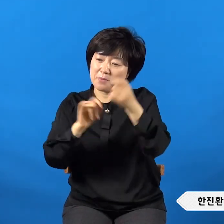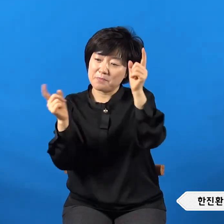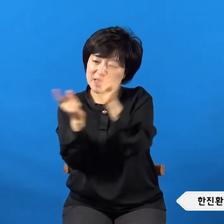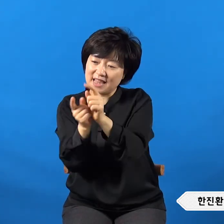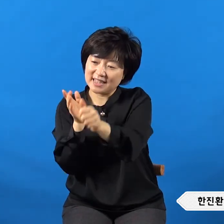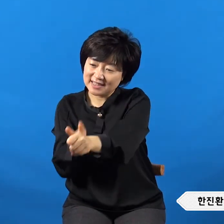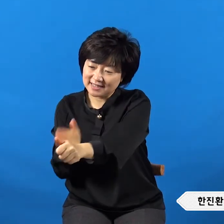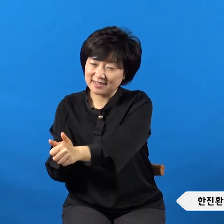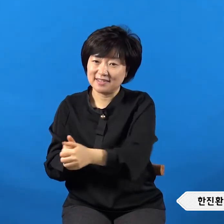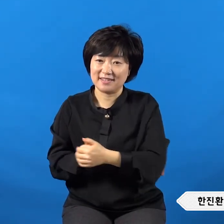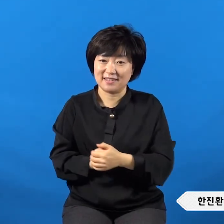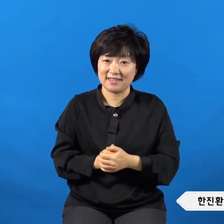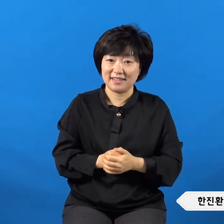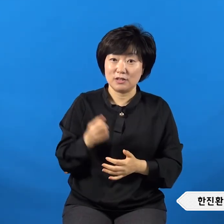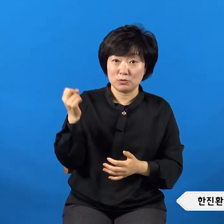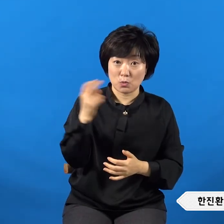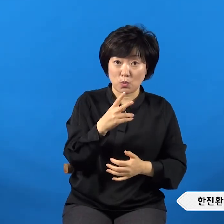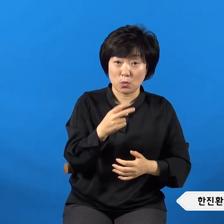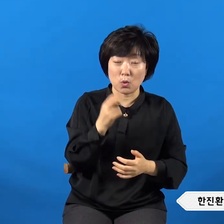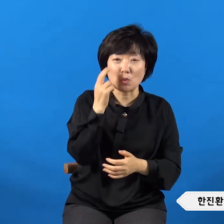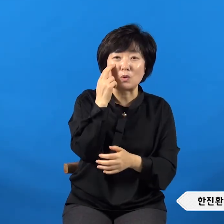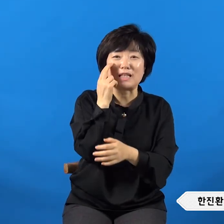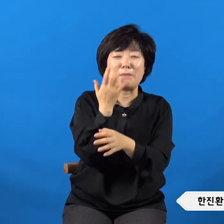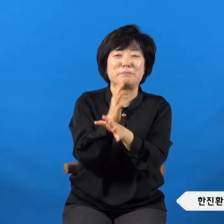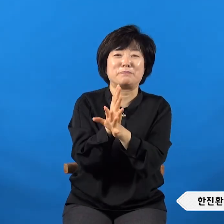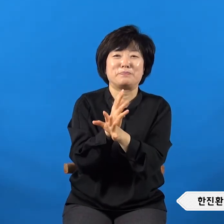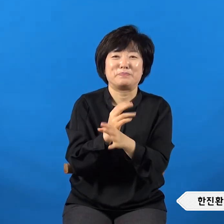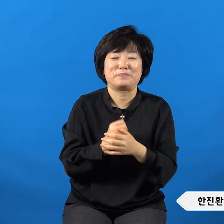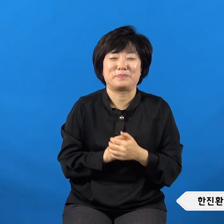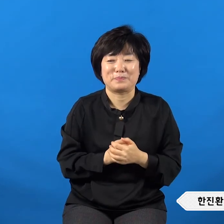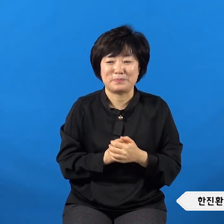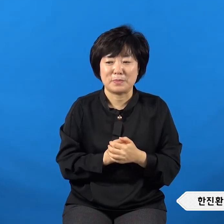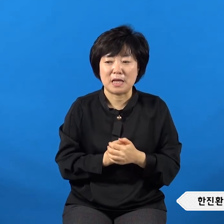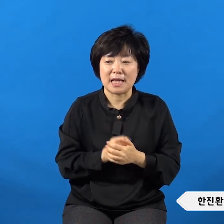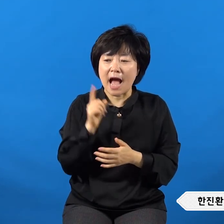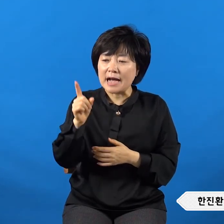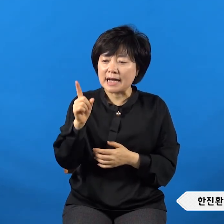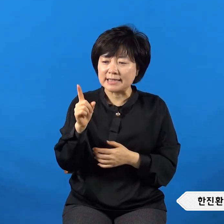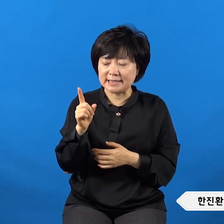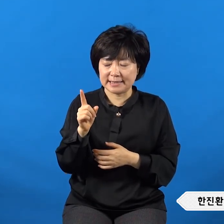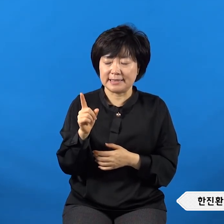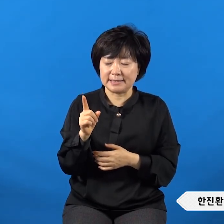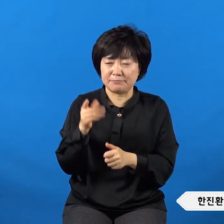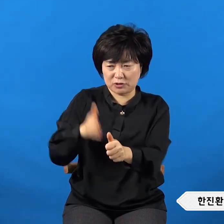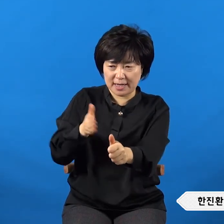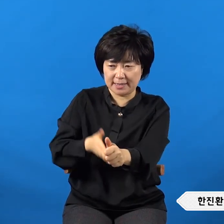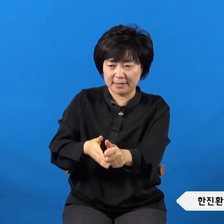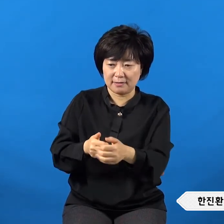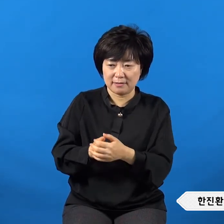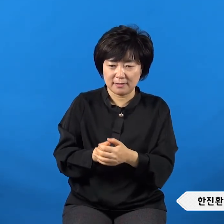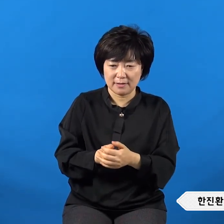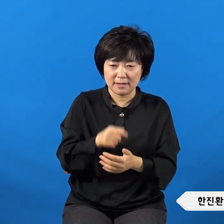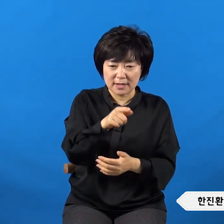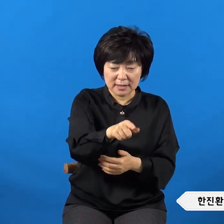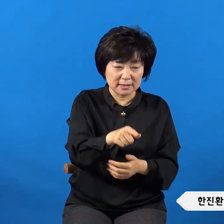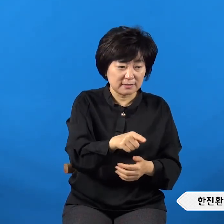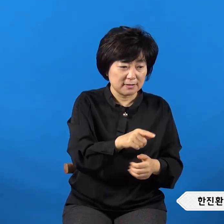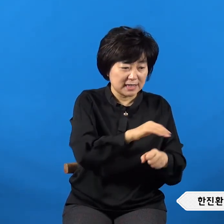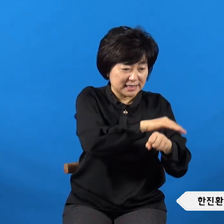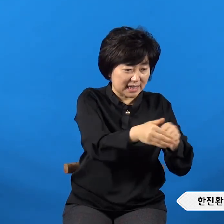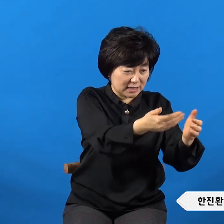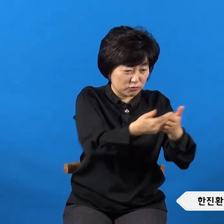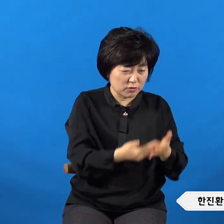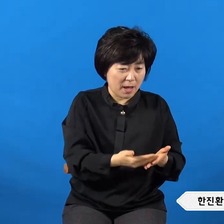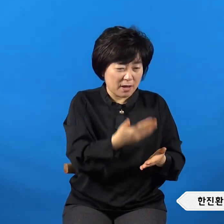만나게 되기를 바랍니다. 그리고는 농담까지 덧붙입니다. 한 가지 높아심에서 하는 말인데, 장지에서